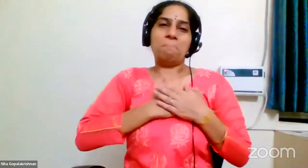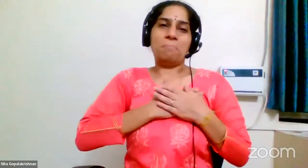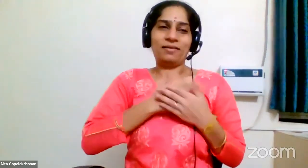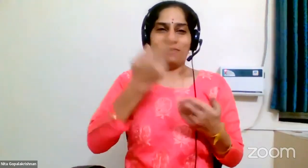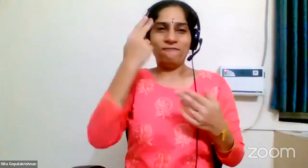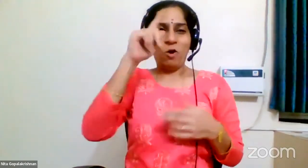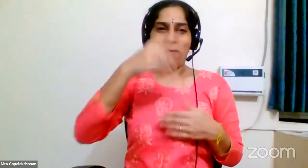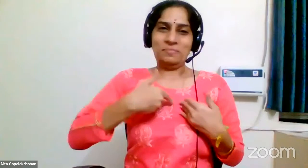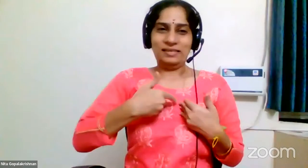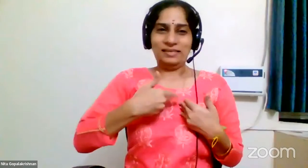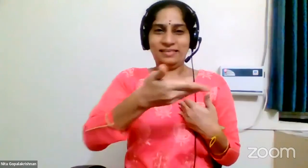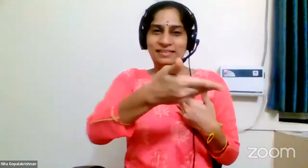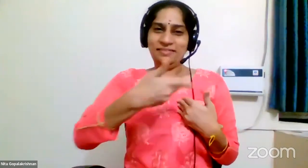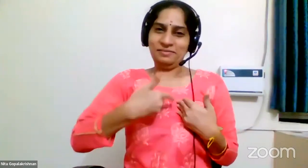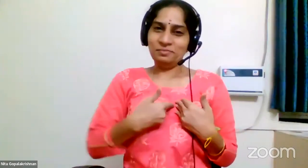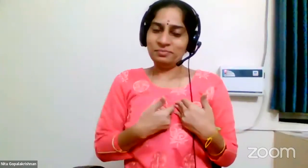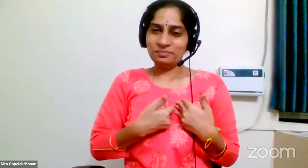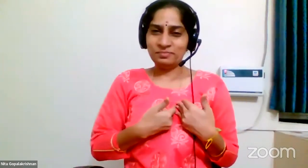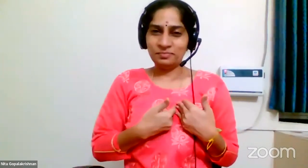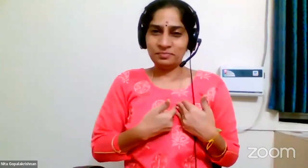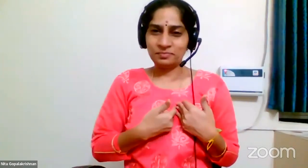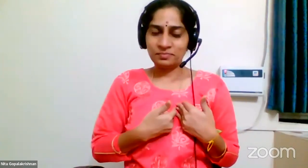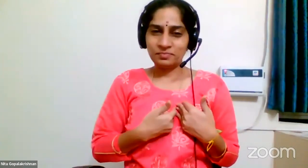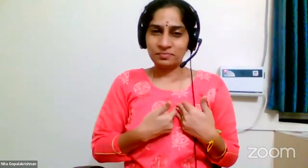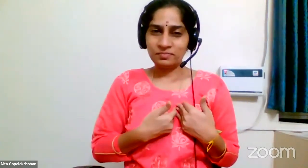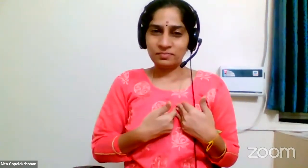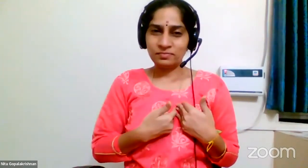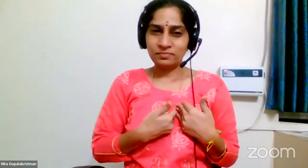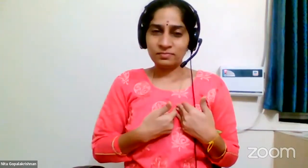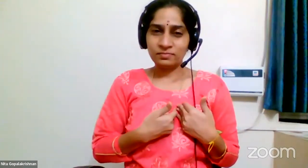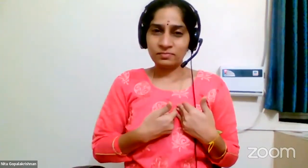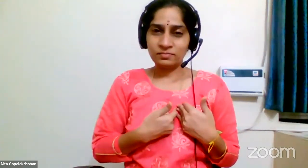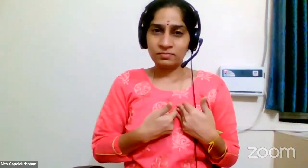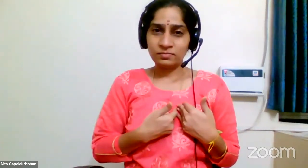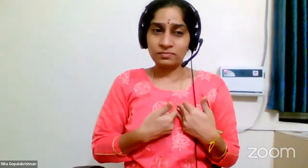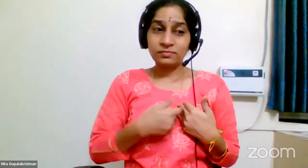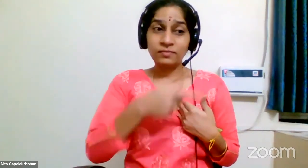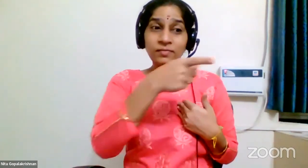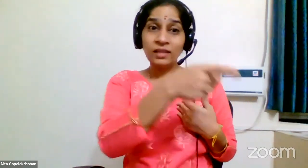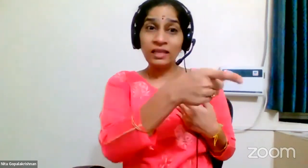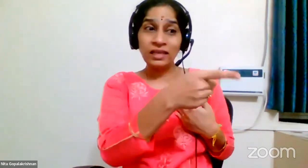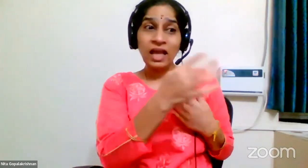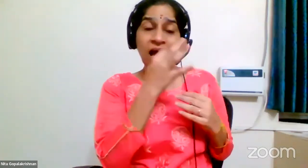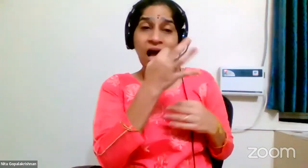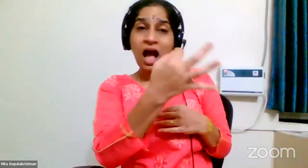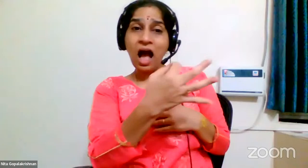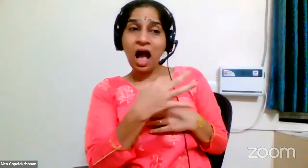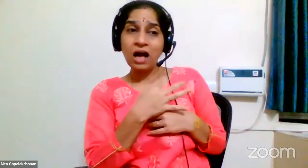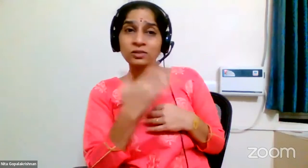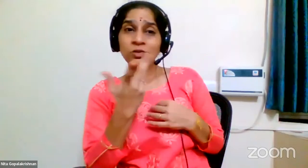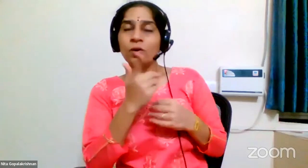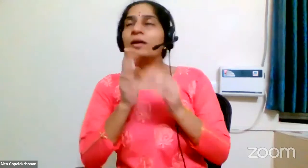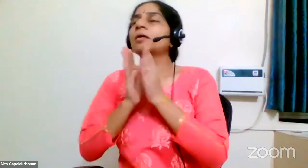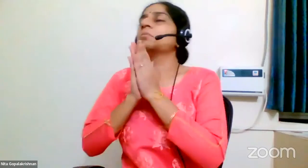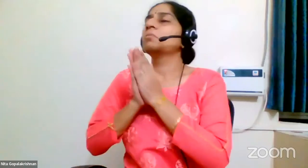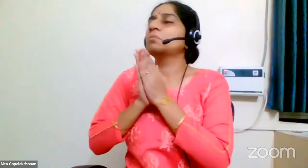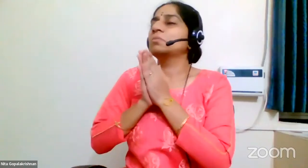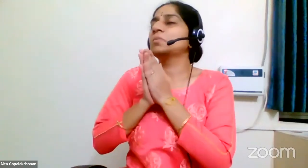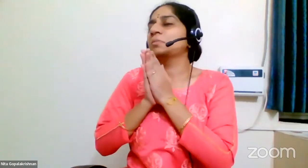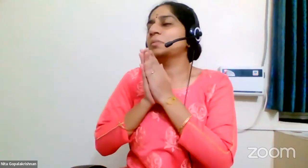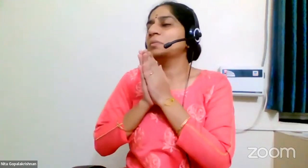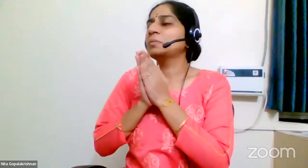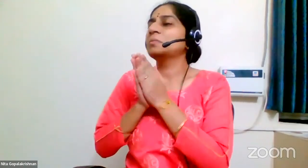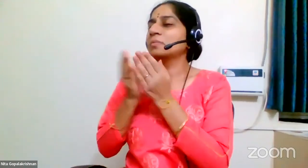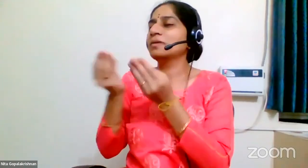मेरा भक्त मुझसे जो चाहता है मैं उसे वही प्रदान करता हूं। अगर वो चाहता है कि मैं उसके